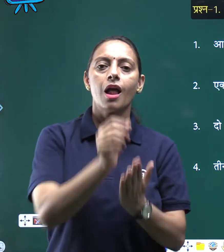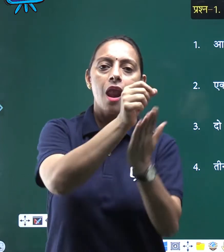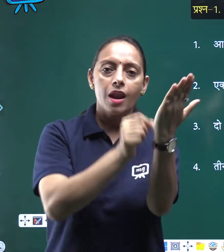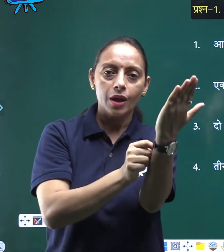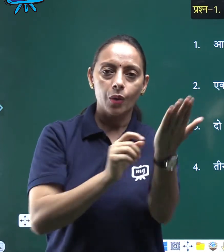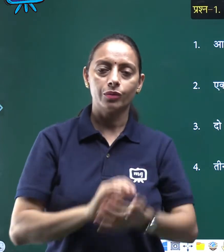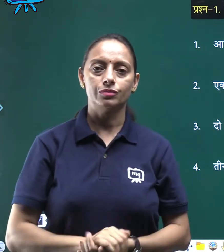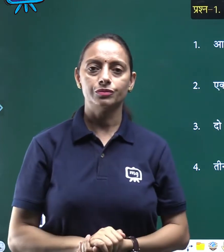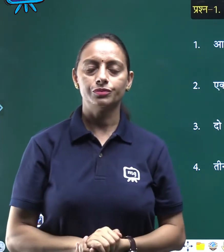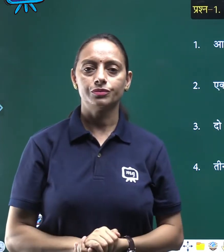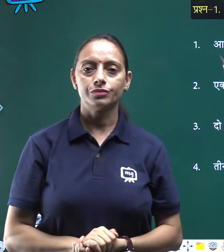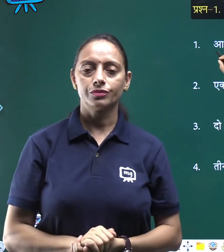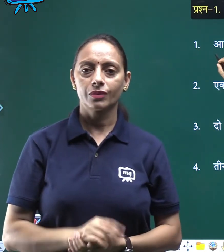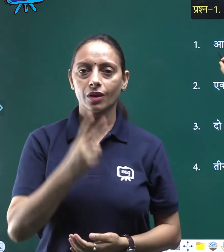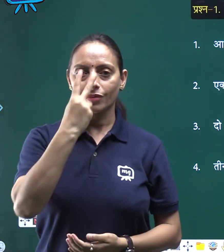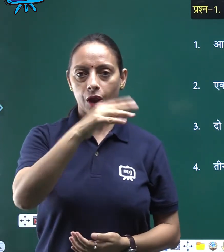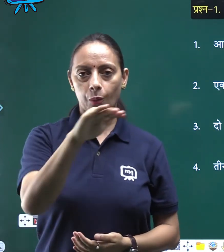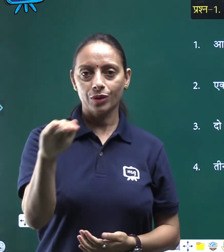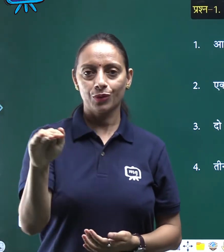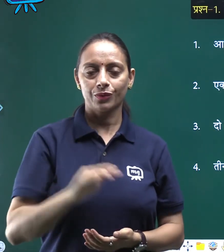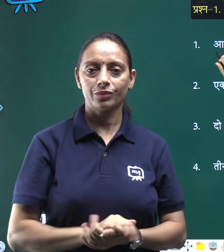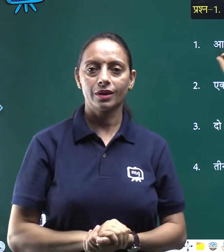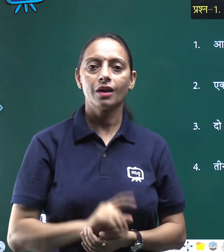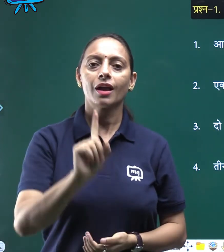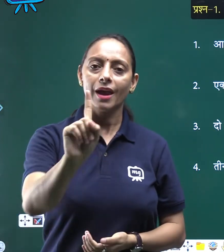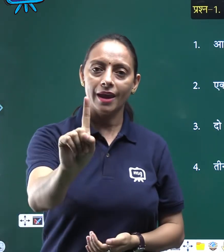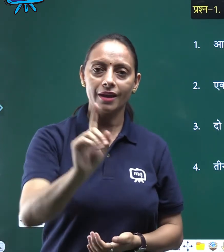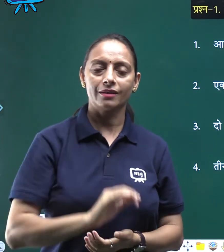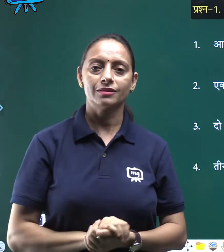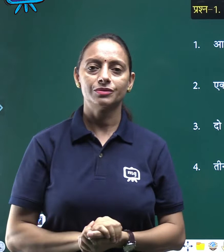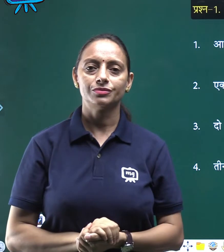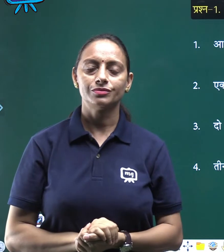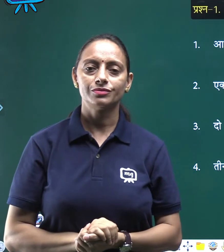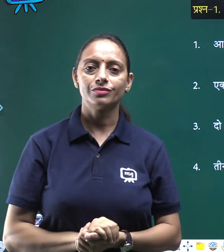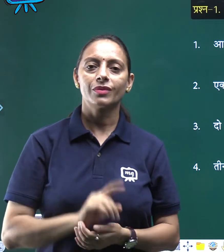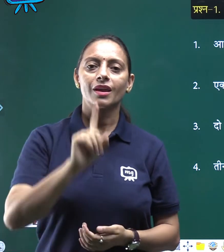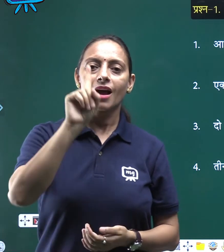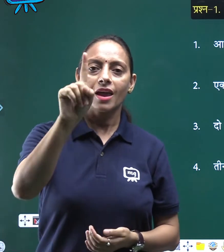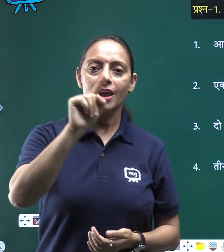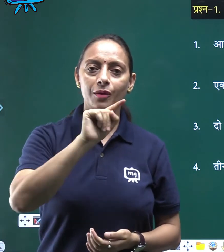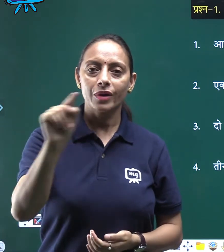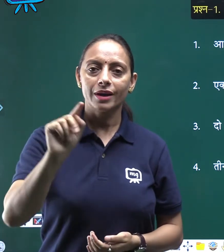लिखो। देखो बच्चों, नंबर 1, आधा,